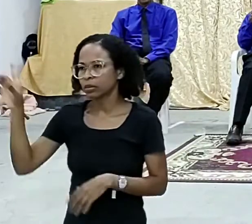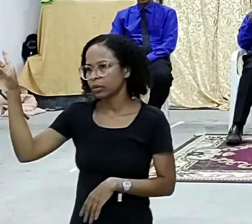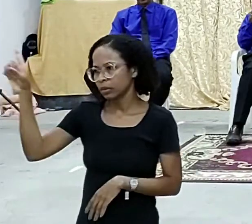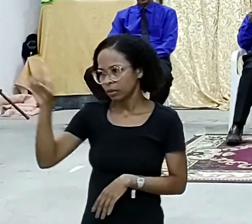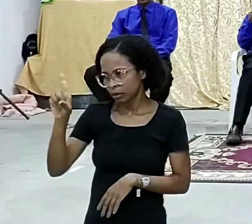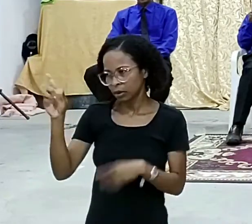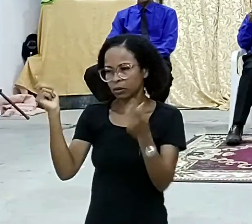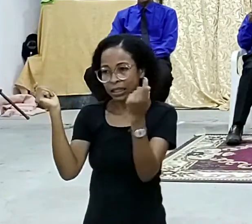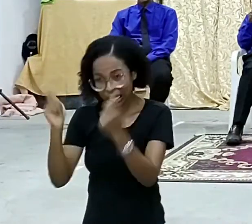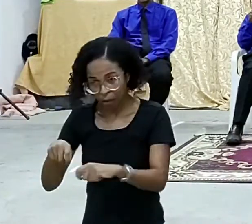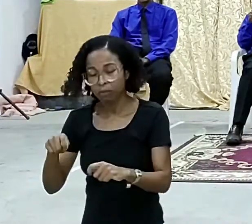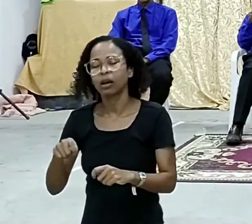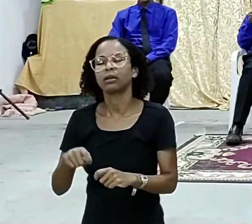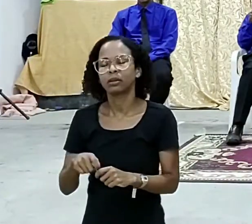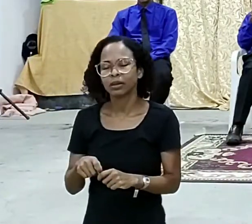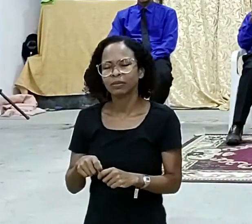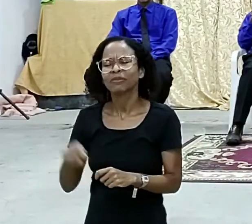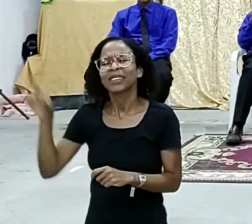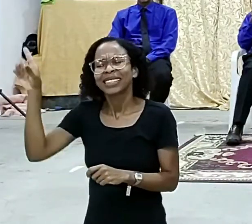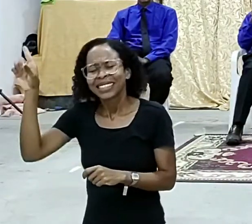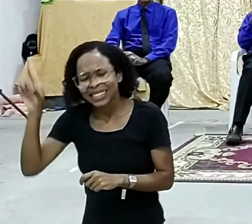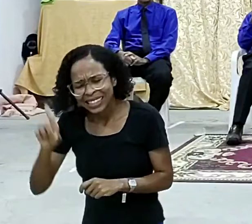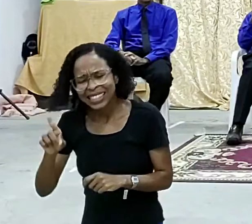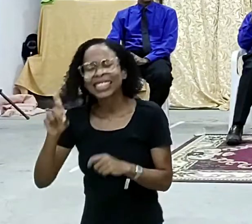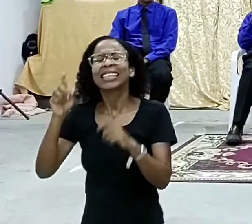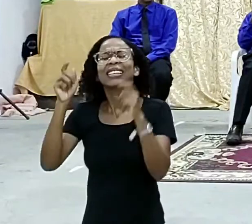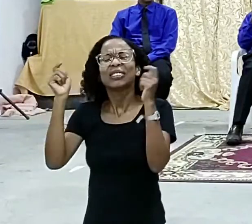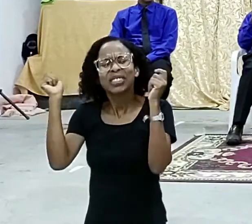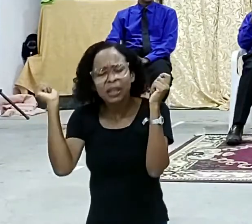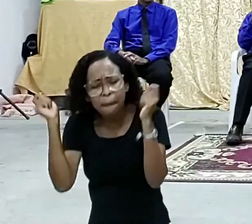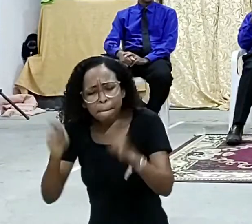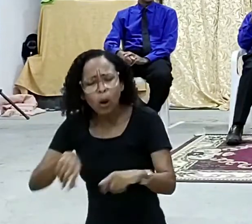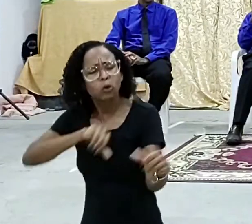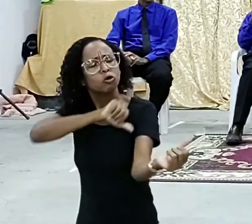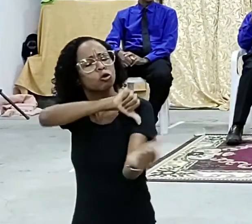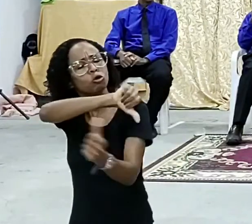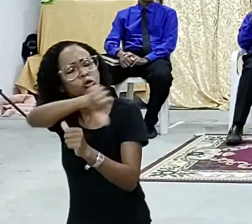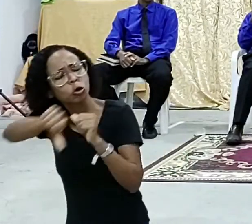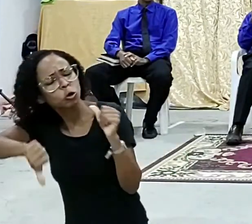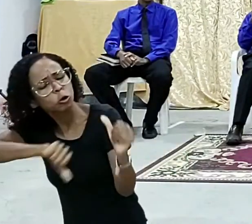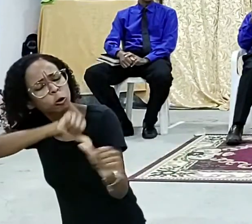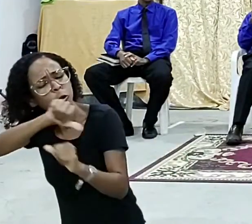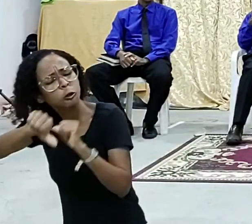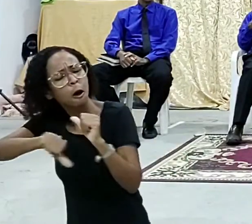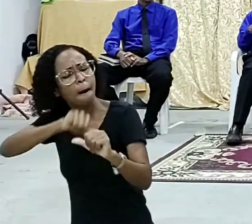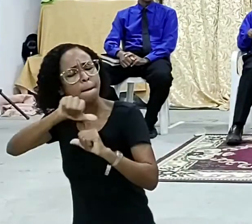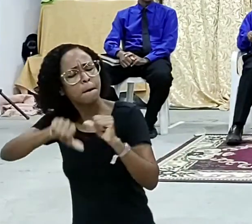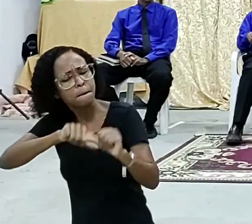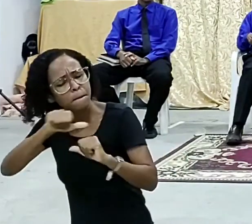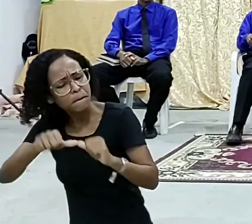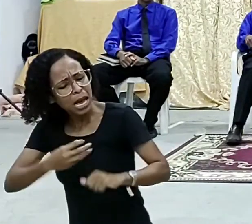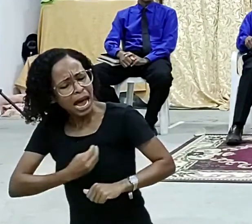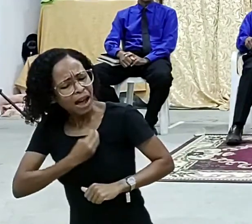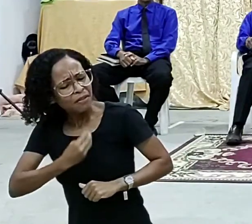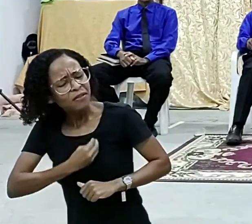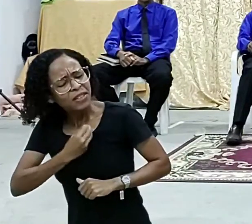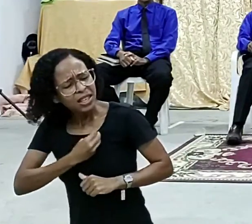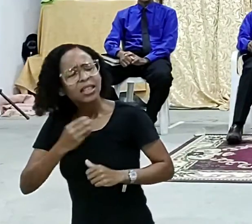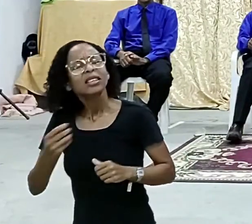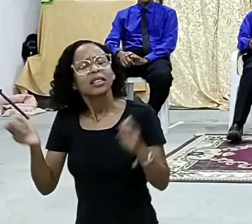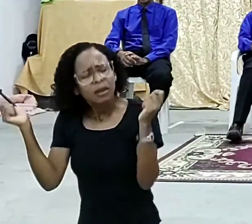resgatar pessoas. Deus, Ele tem o controle nas suas mãos e sabe o tempo determinado em que